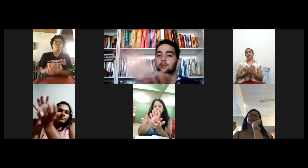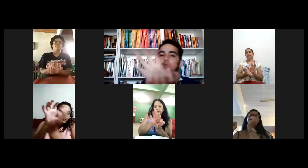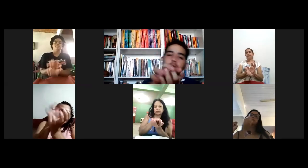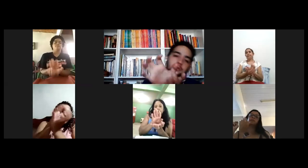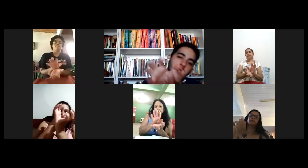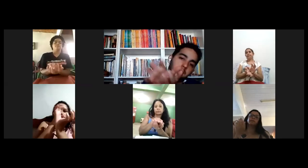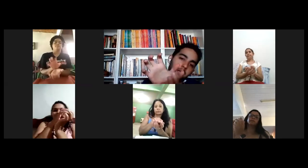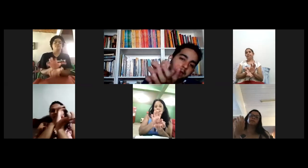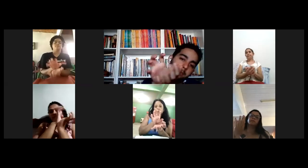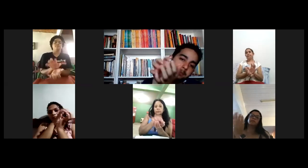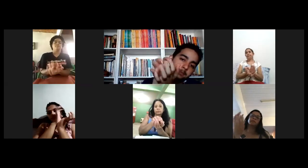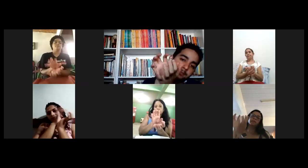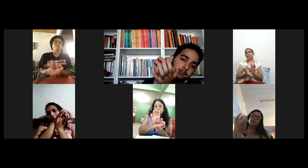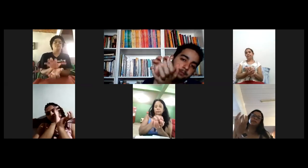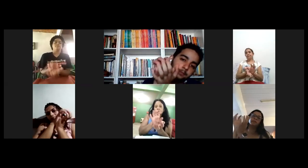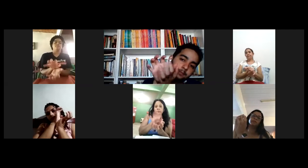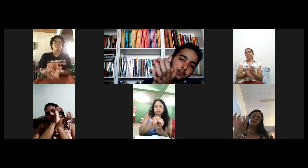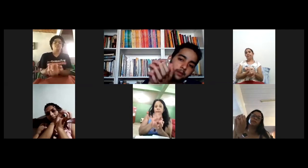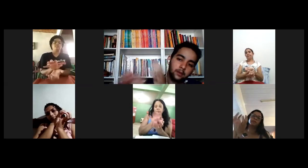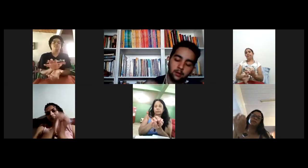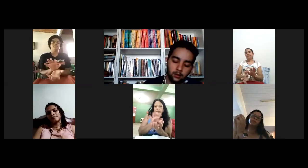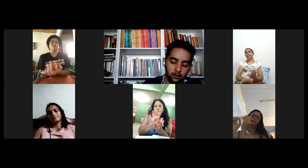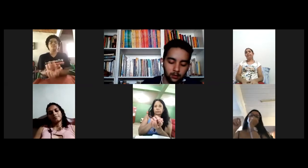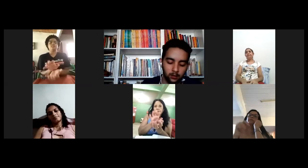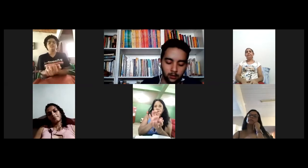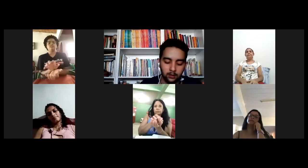fazendo a boca do jacaré.